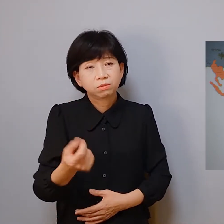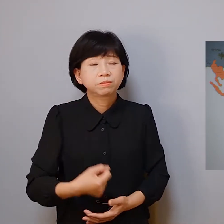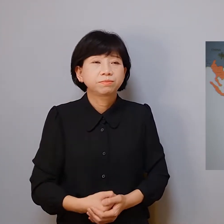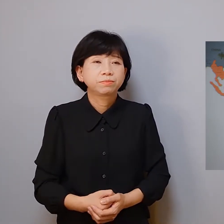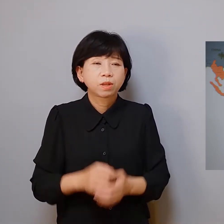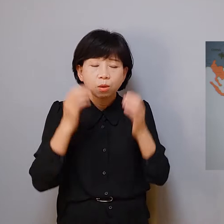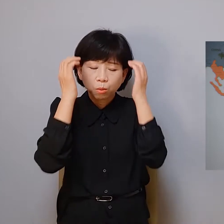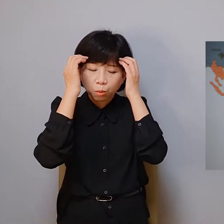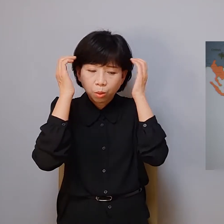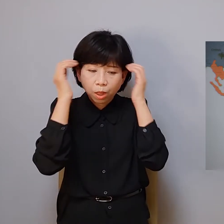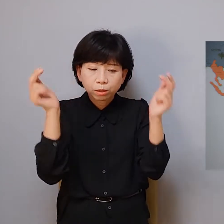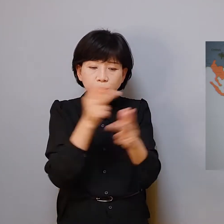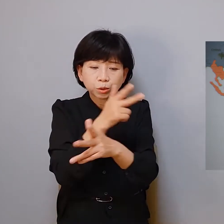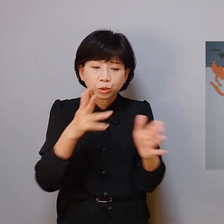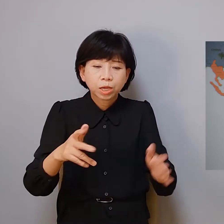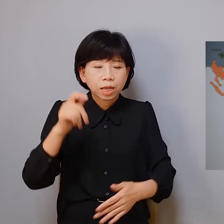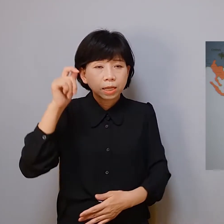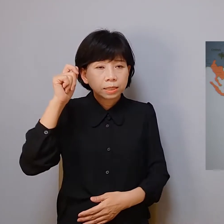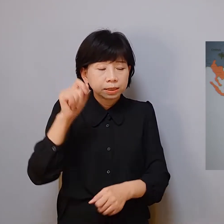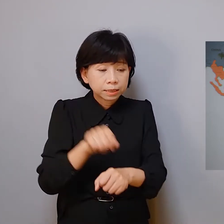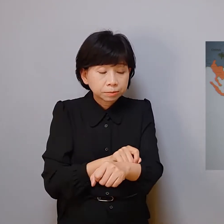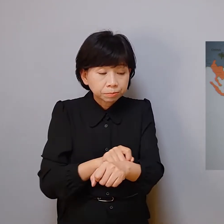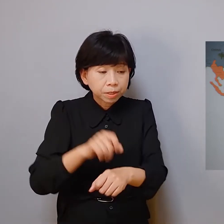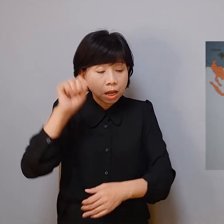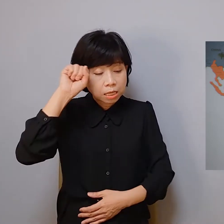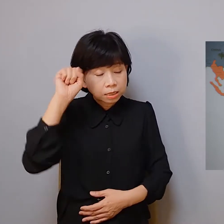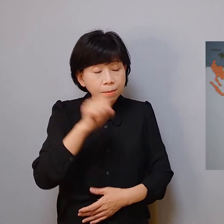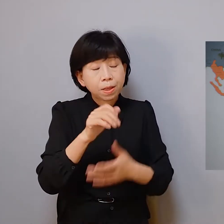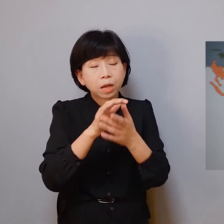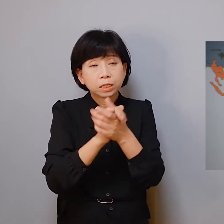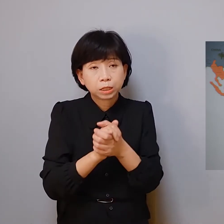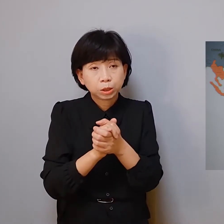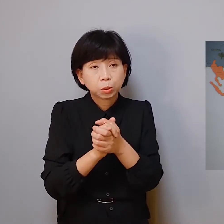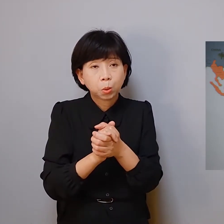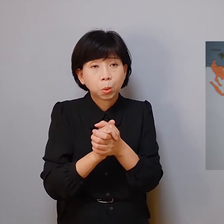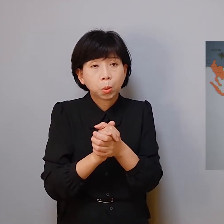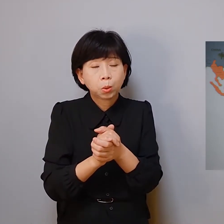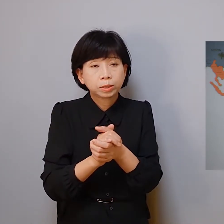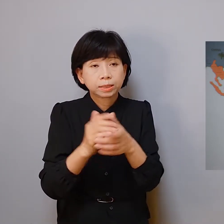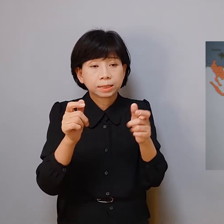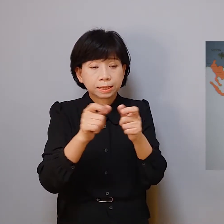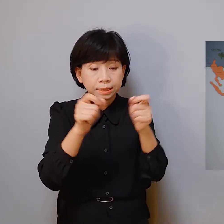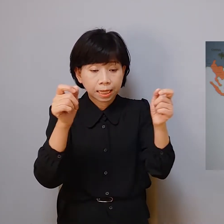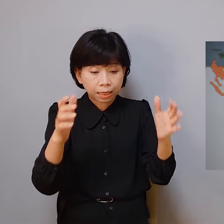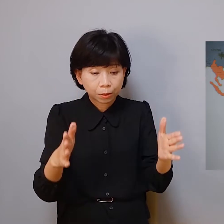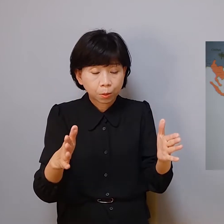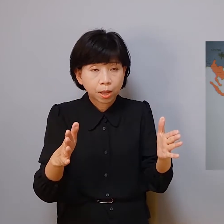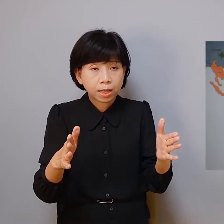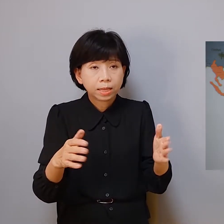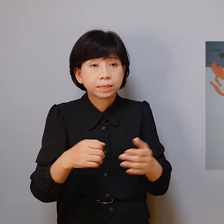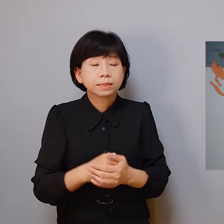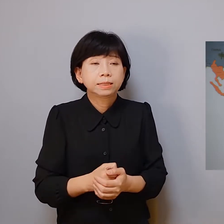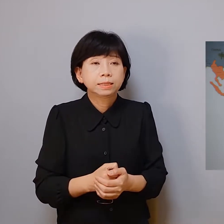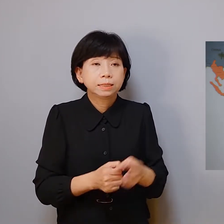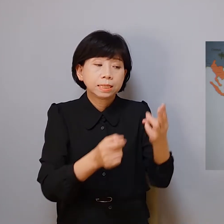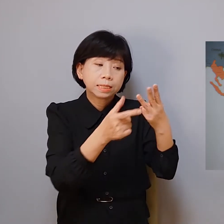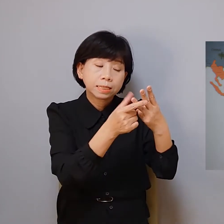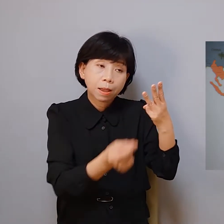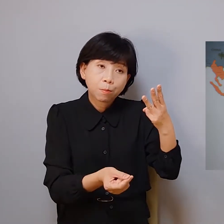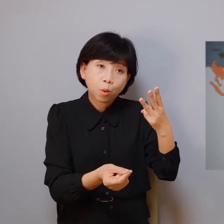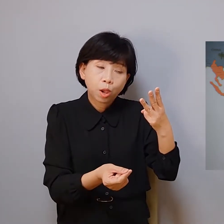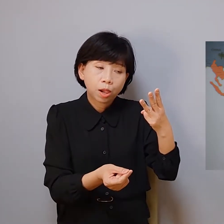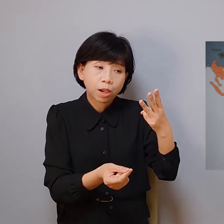고난주간 특별 새벽 기도회 기간 동안에는요, 우리 3월의 추천 도서였던 이 책을 중심으로